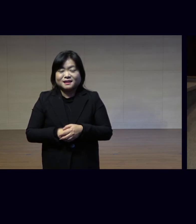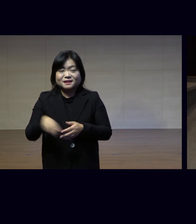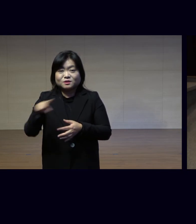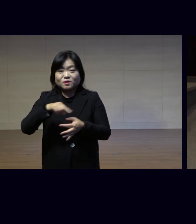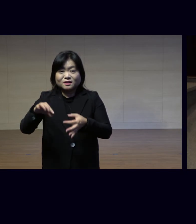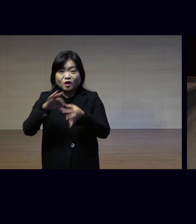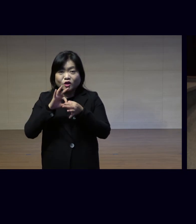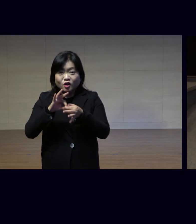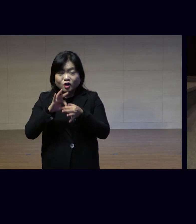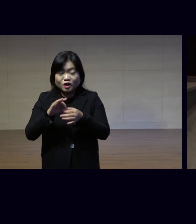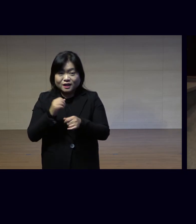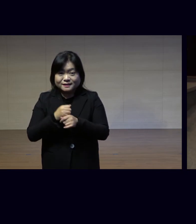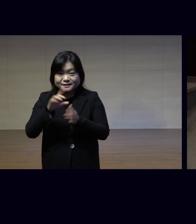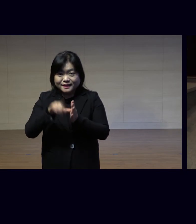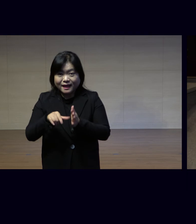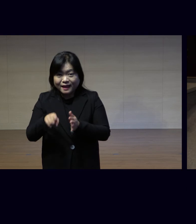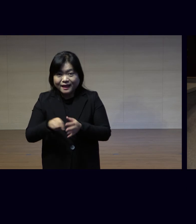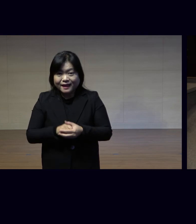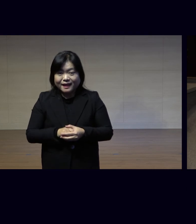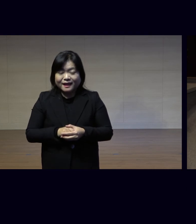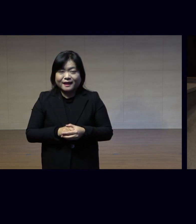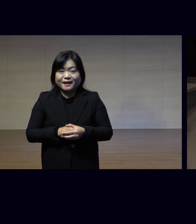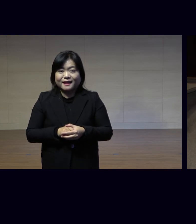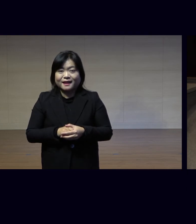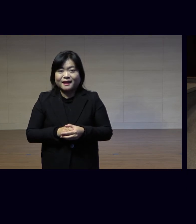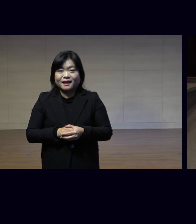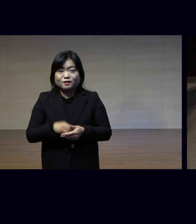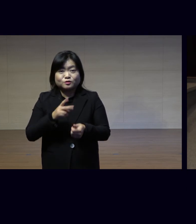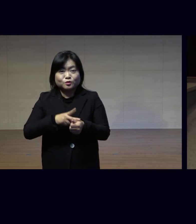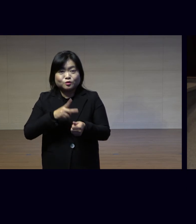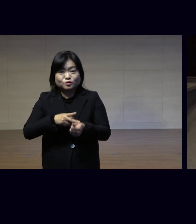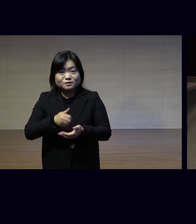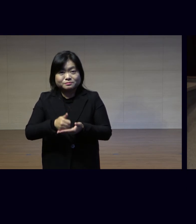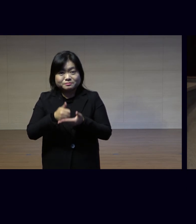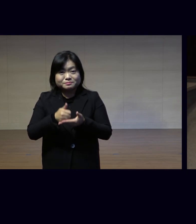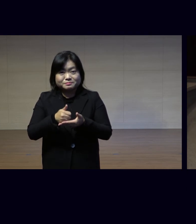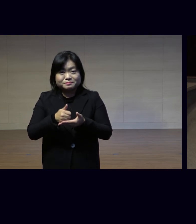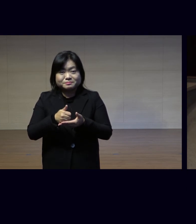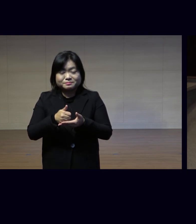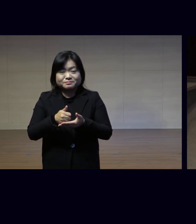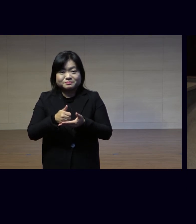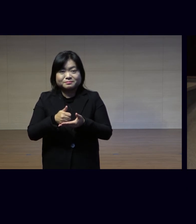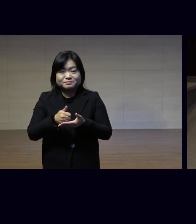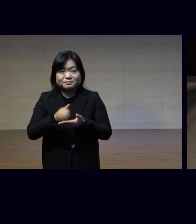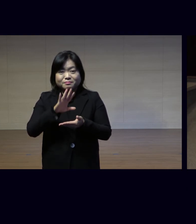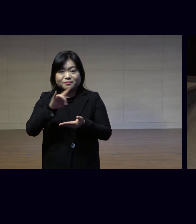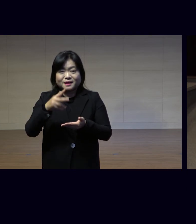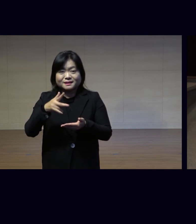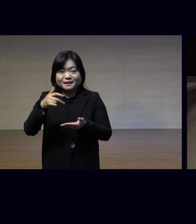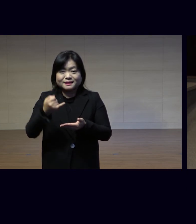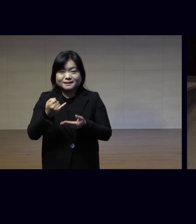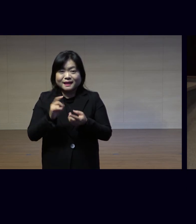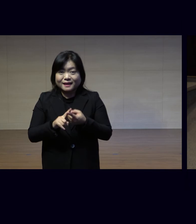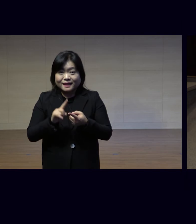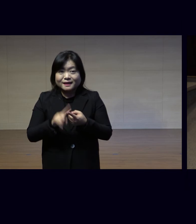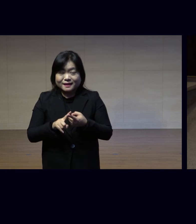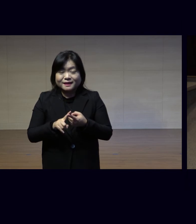그것과 연결시켜 봤을 때에 교수님의 그 참 발작에 대한 정렬이